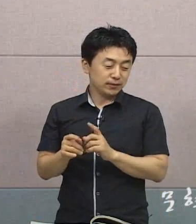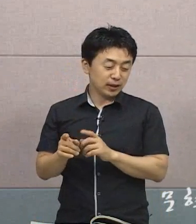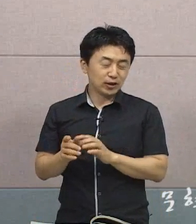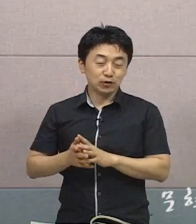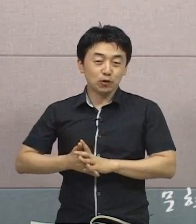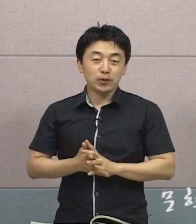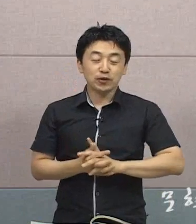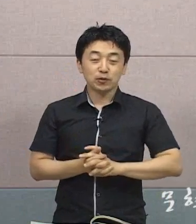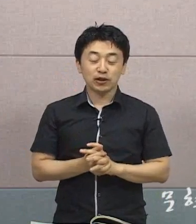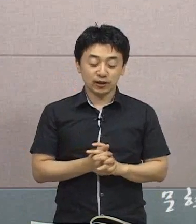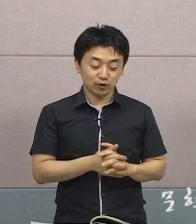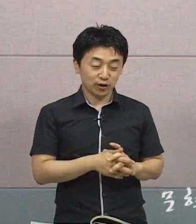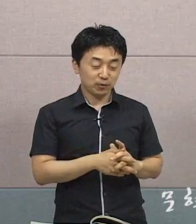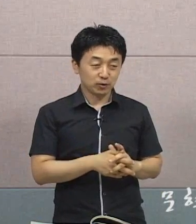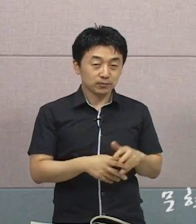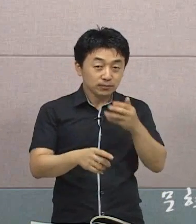예전에 우리 고급반 선생님이 어떻게 가르쳐 주시냐면요.